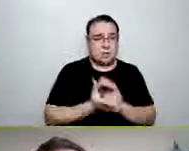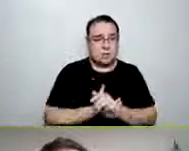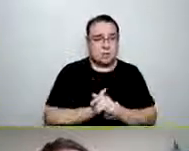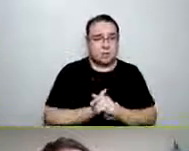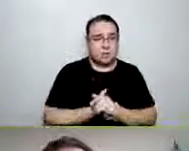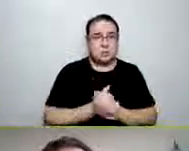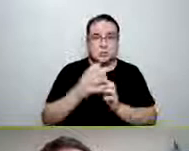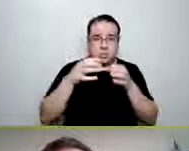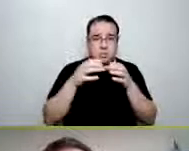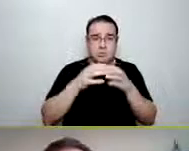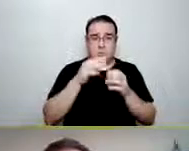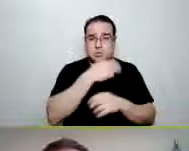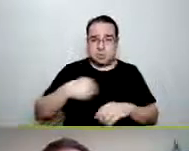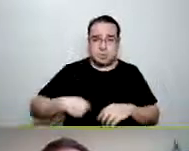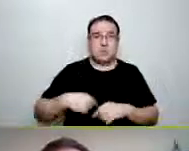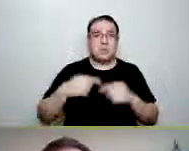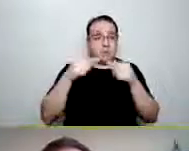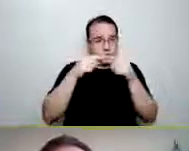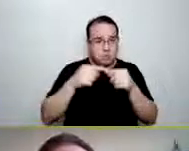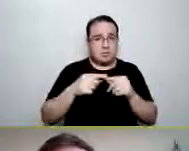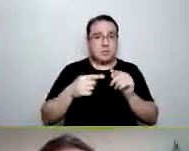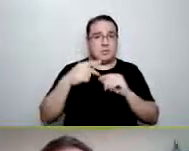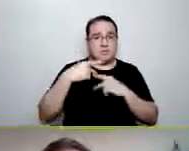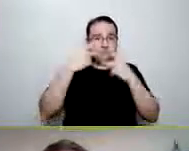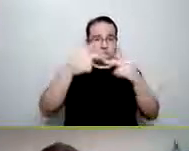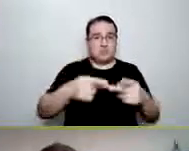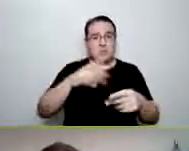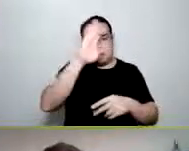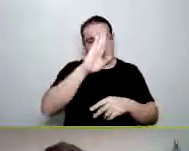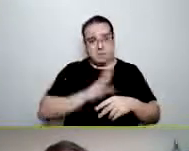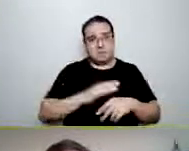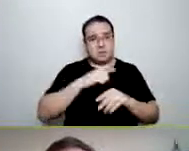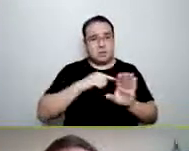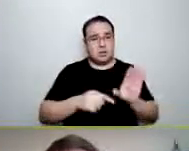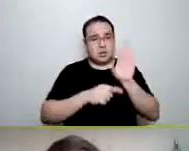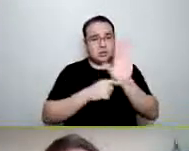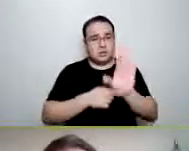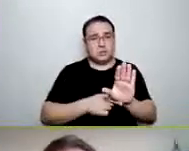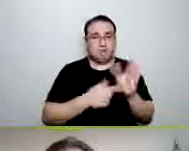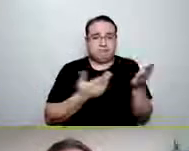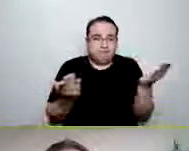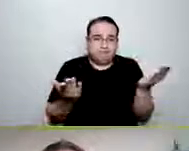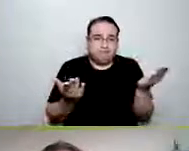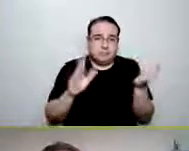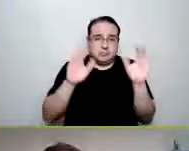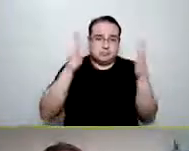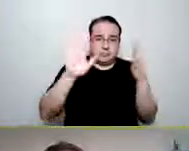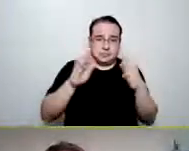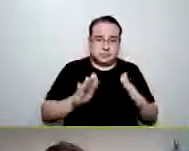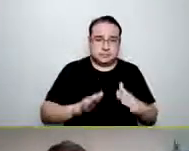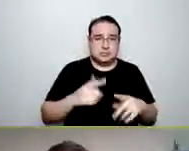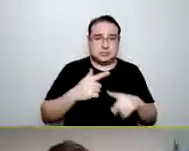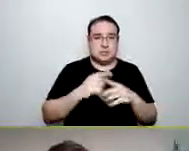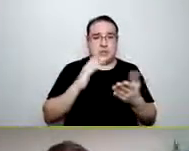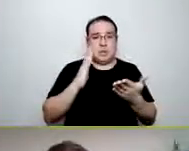dos missionários é um ponto bastante sensitivo aqui no Brasil, que ajudou, lamentavelmente, para crescer e mesmo a